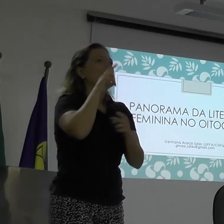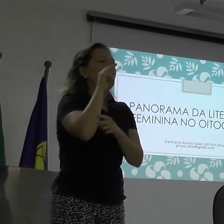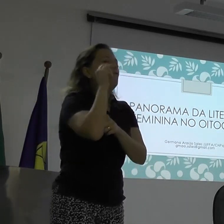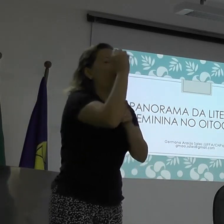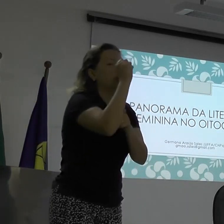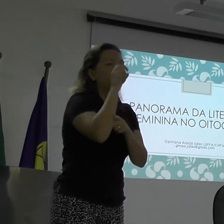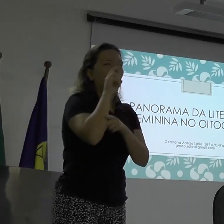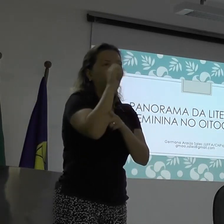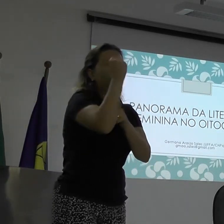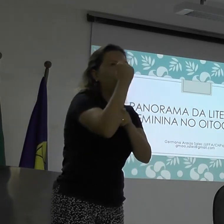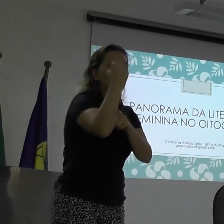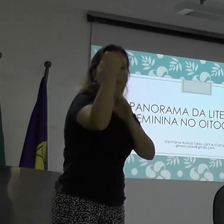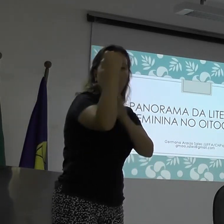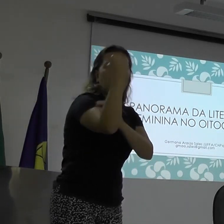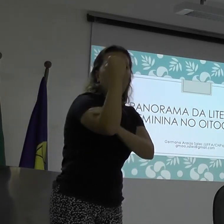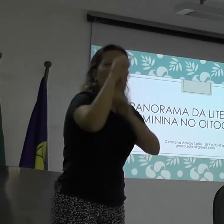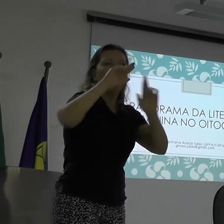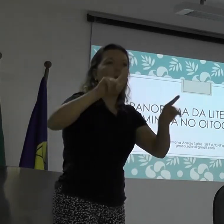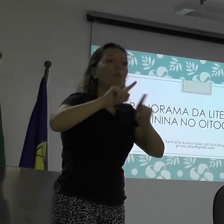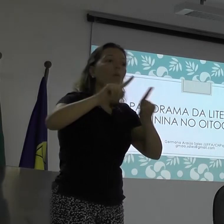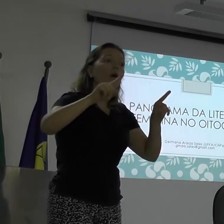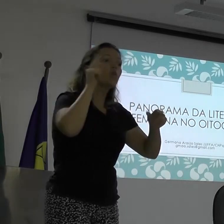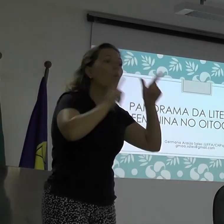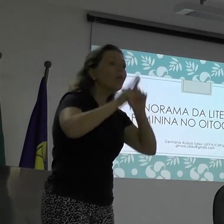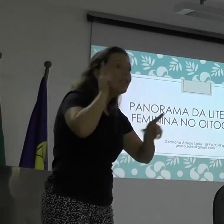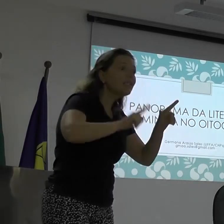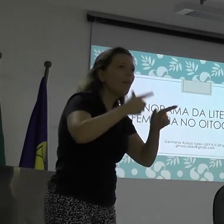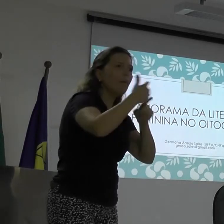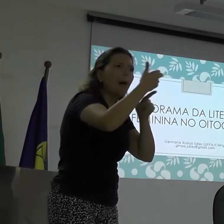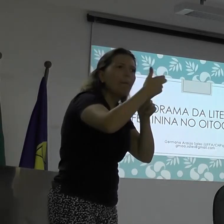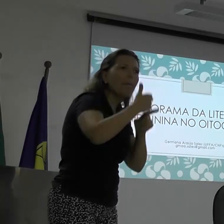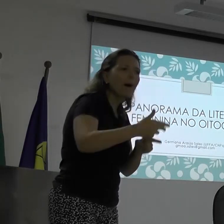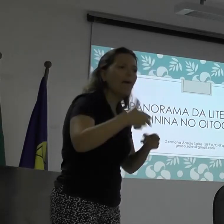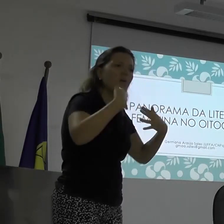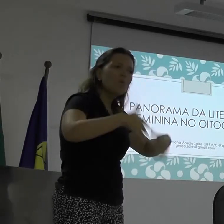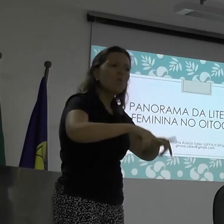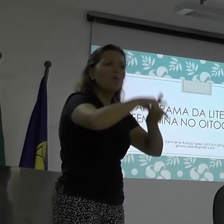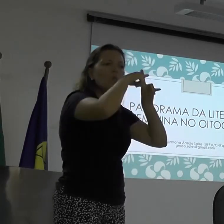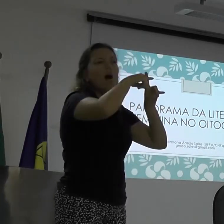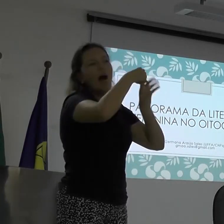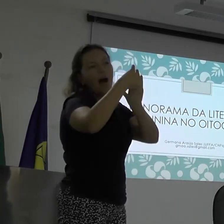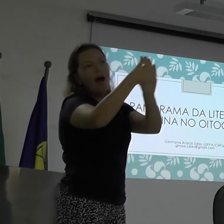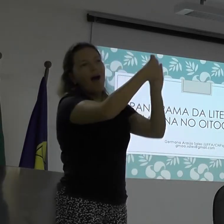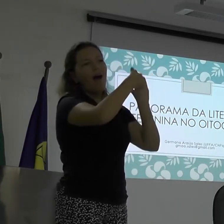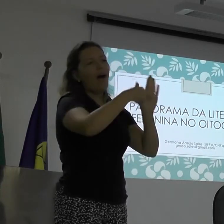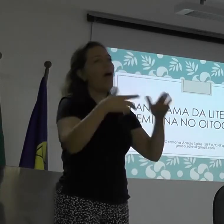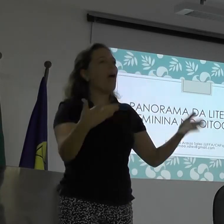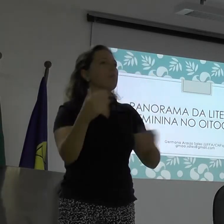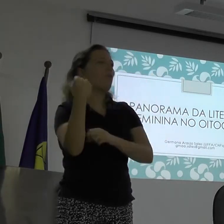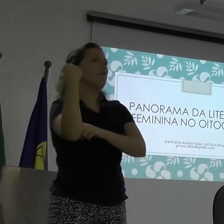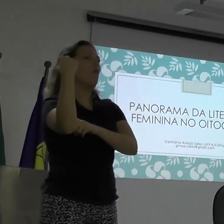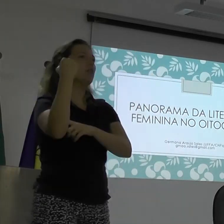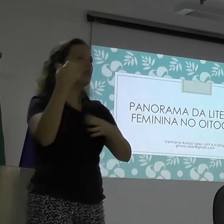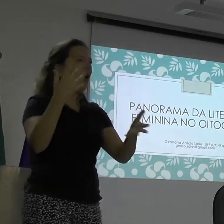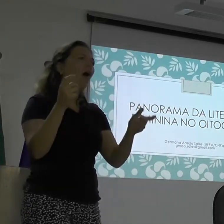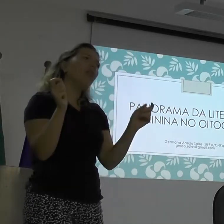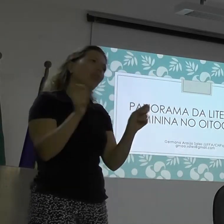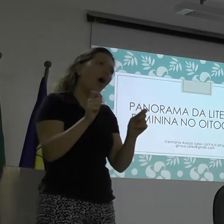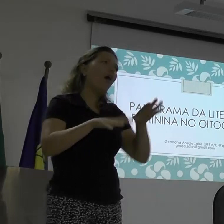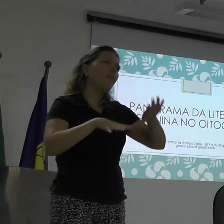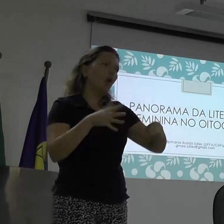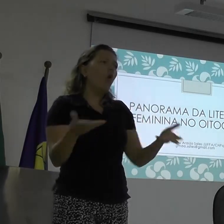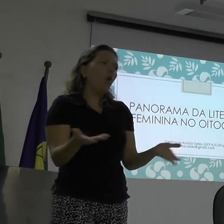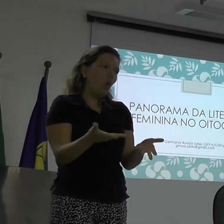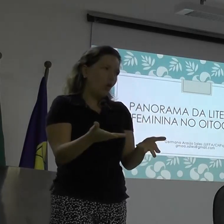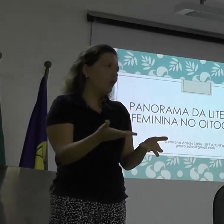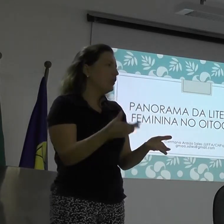pelas conquistas. De alguma forma. Ninguém chega nos lugares... Bom, chega pela força, sim. Atualmente